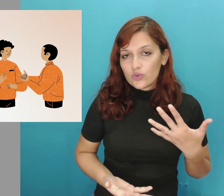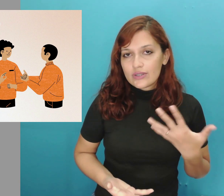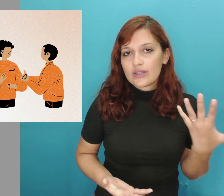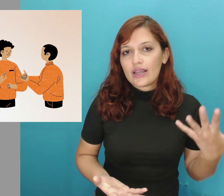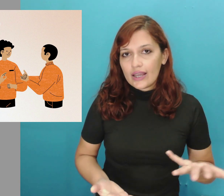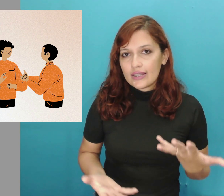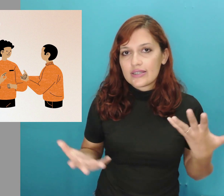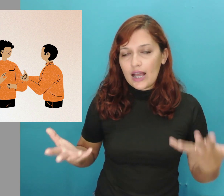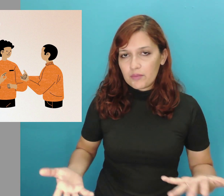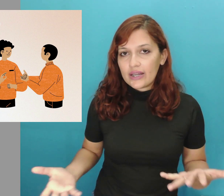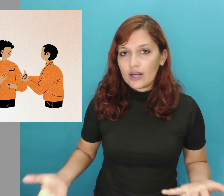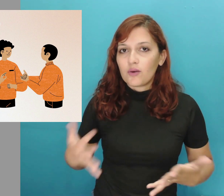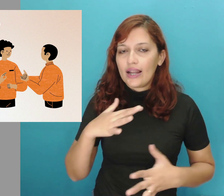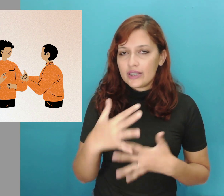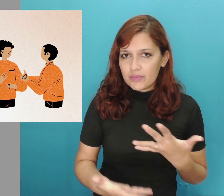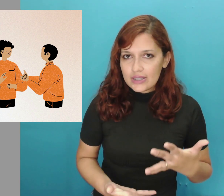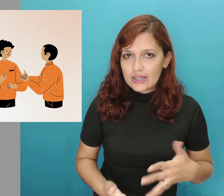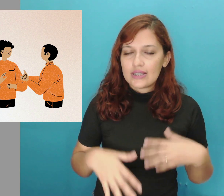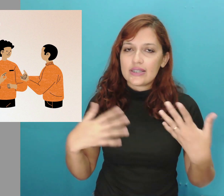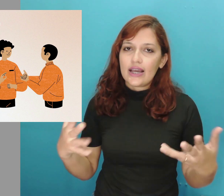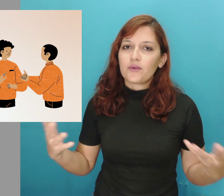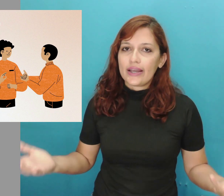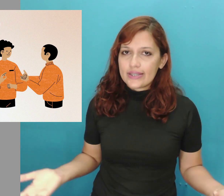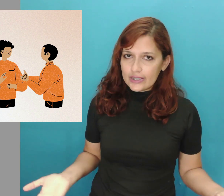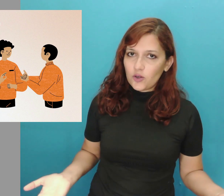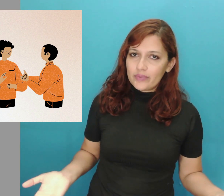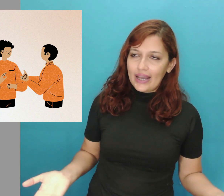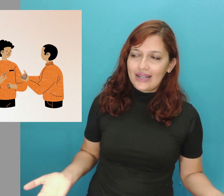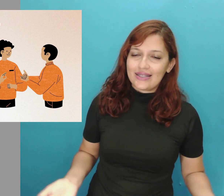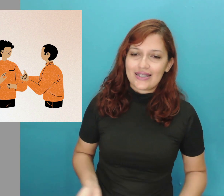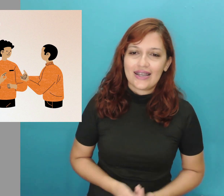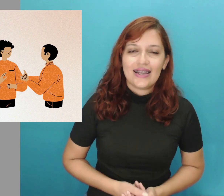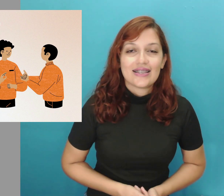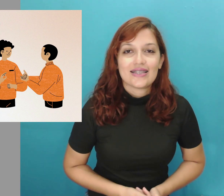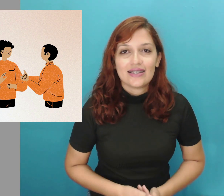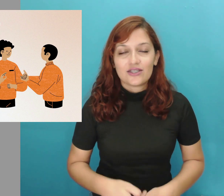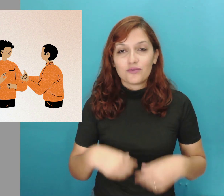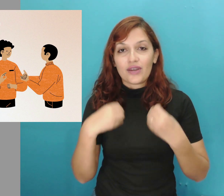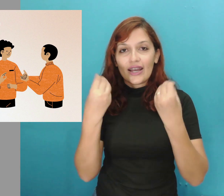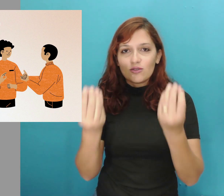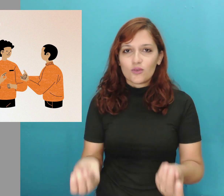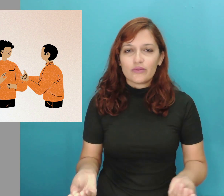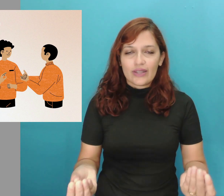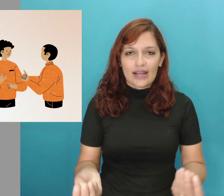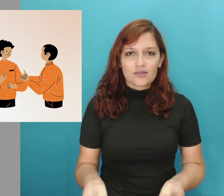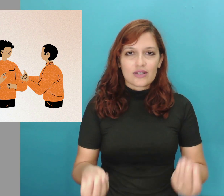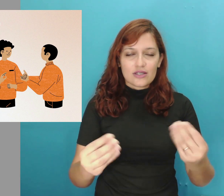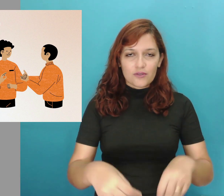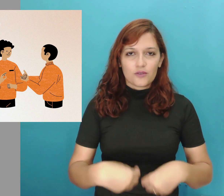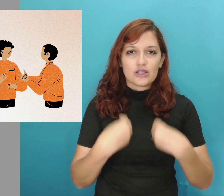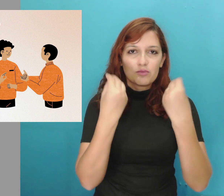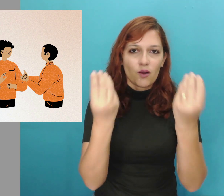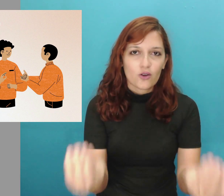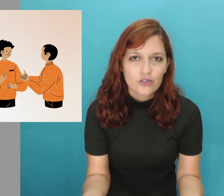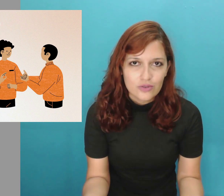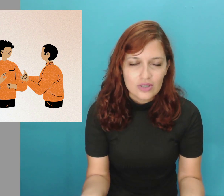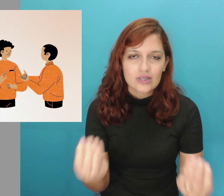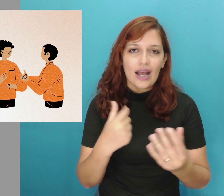surdos, eles saberão a Libras se alguém ensinou para eles. Se eles tiveram contato, se eles foram expostos a